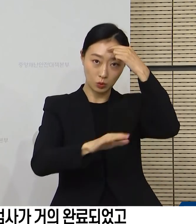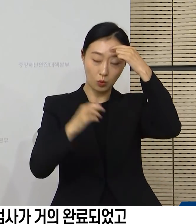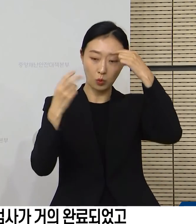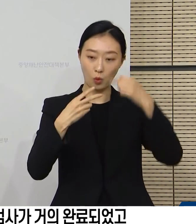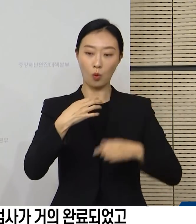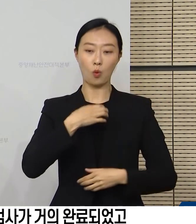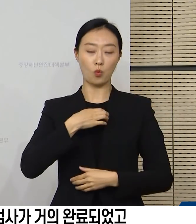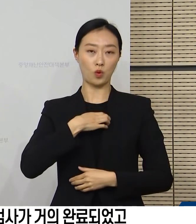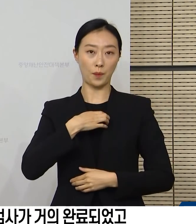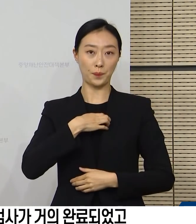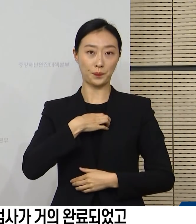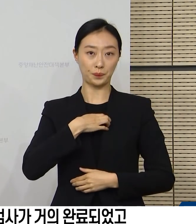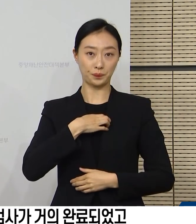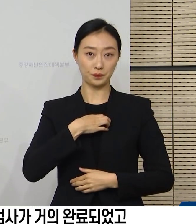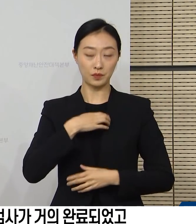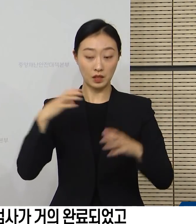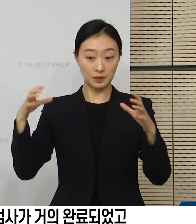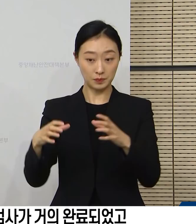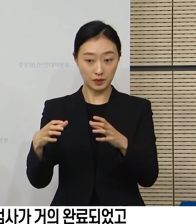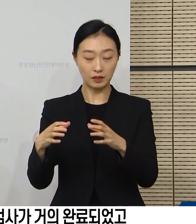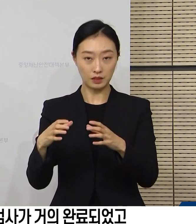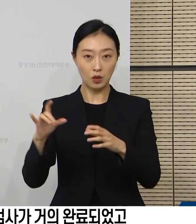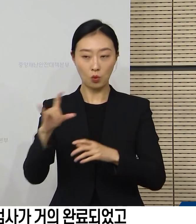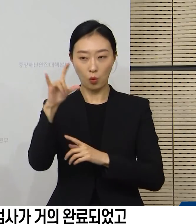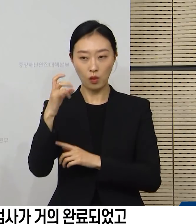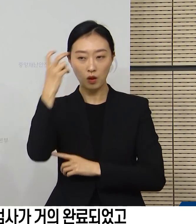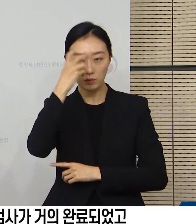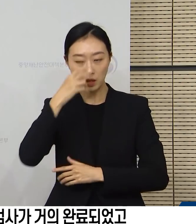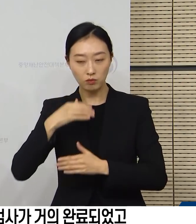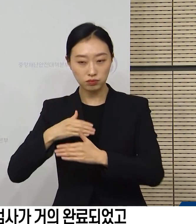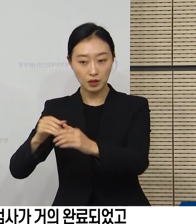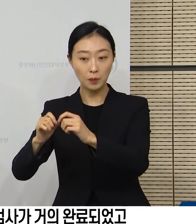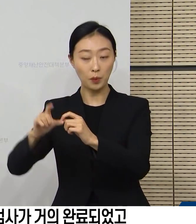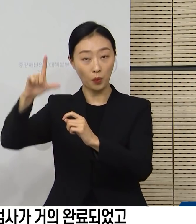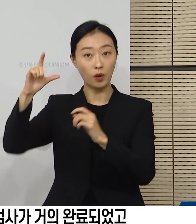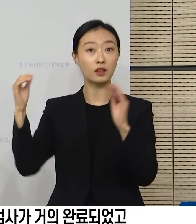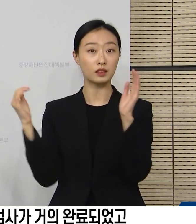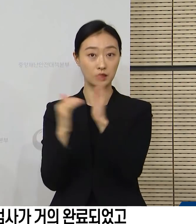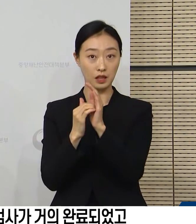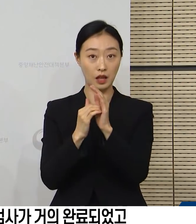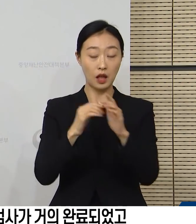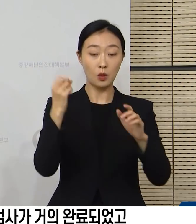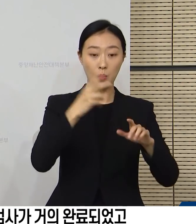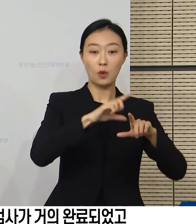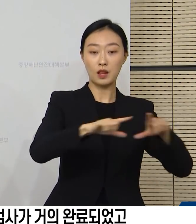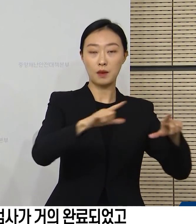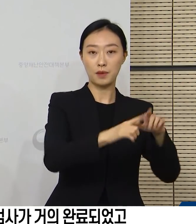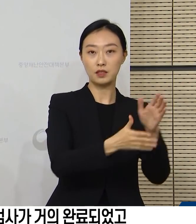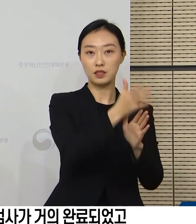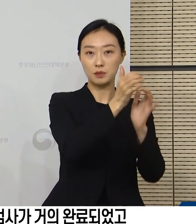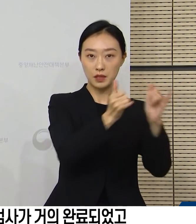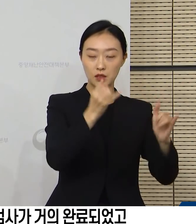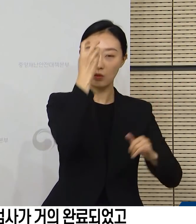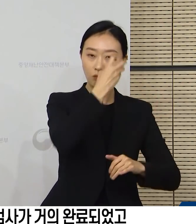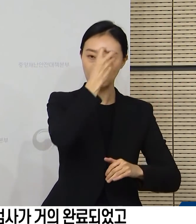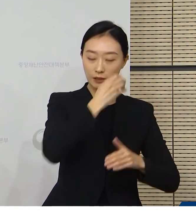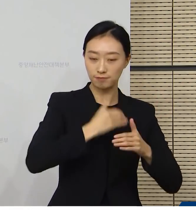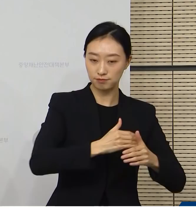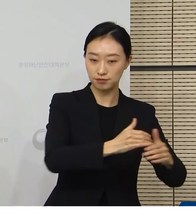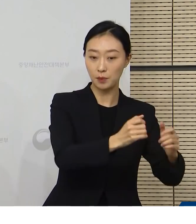고위험 집단의 검사가 거의 완료되었고 일반 대구 시민들에 대한 진단검사를 확대하고